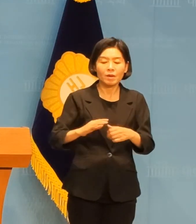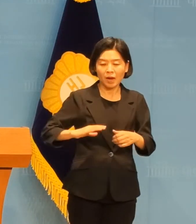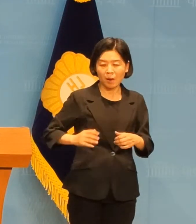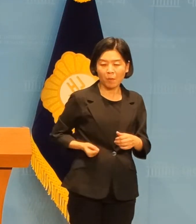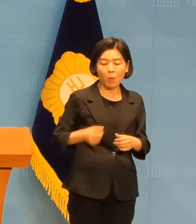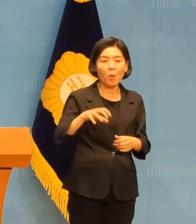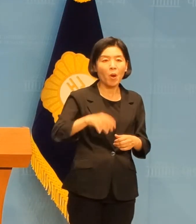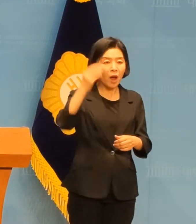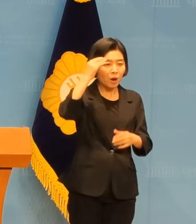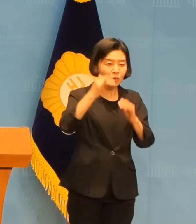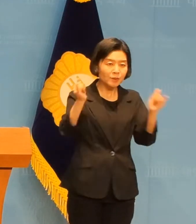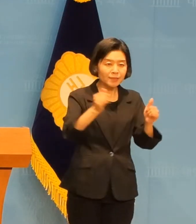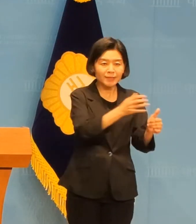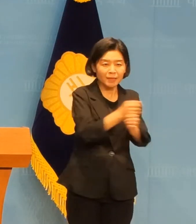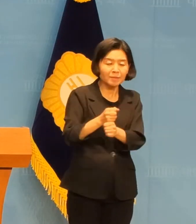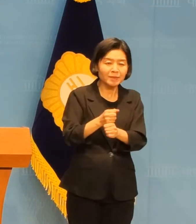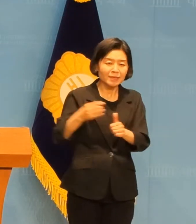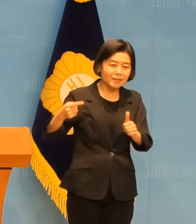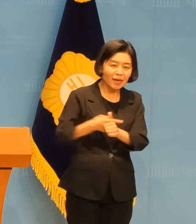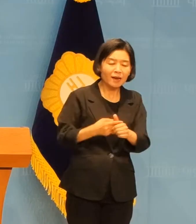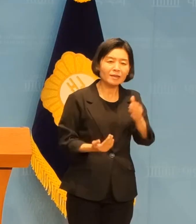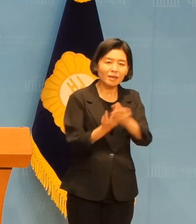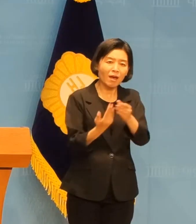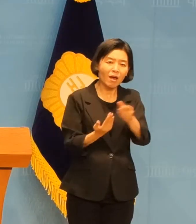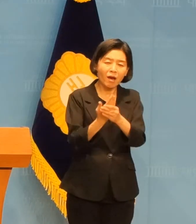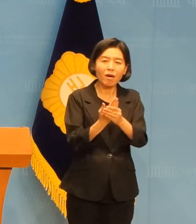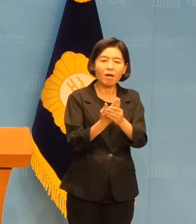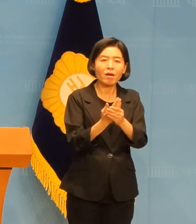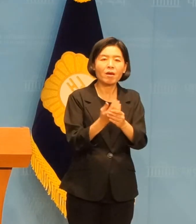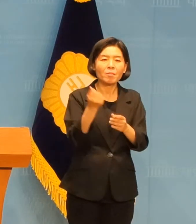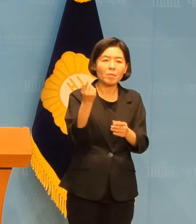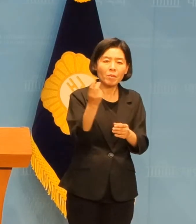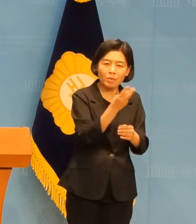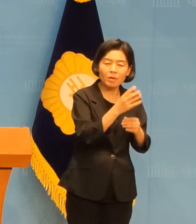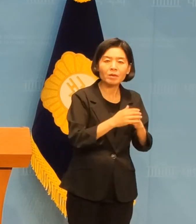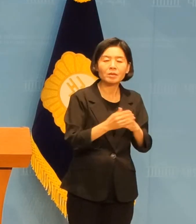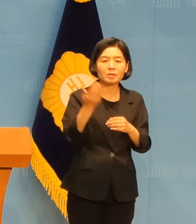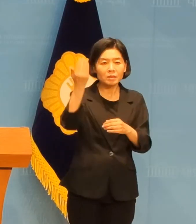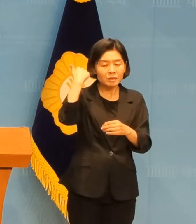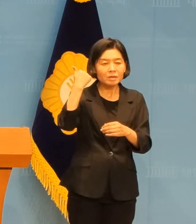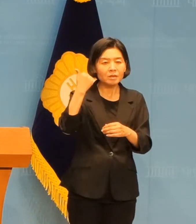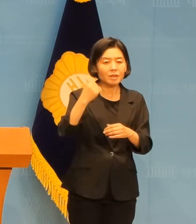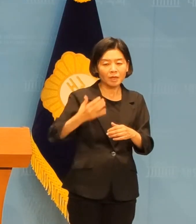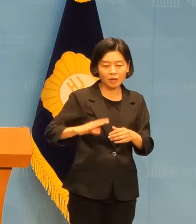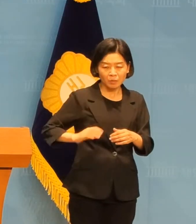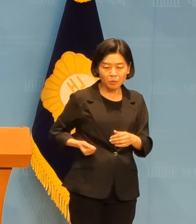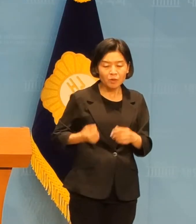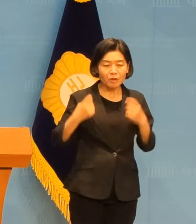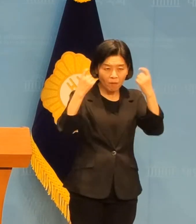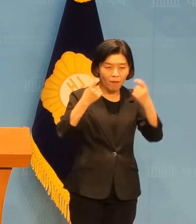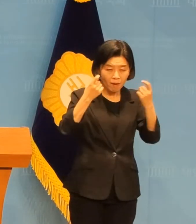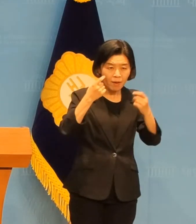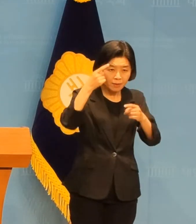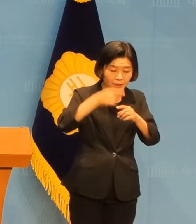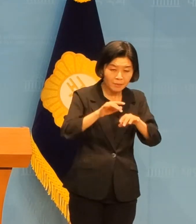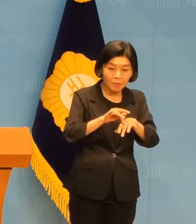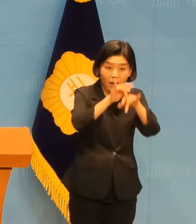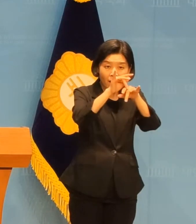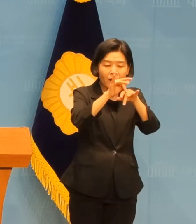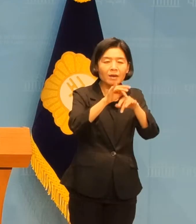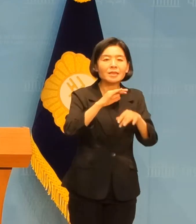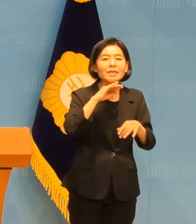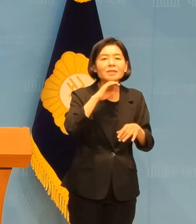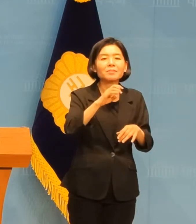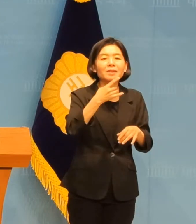한 납치, 살해 사건이 잇따르고 있습니다. 지난달 캄보디아로 여행을 갔다 실종된 40대 한국인